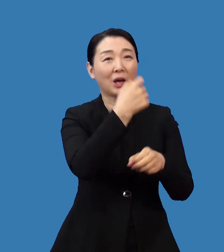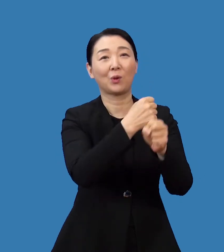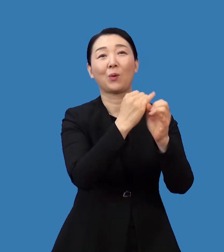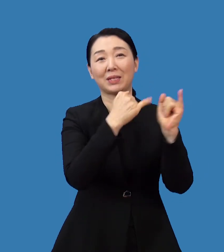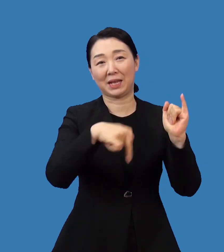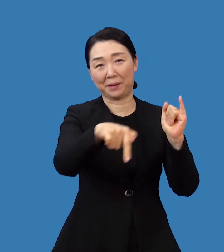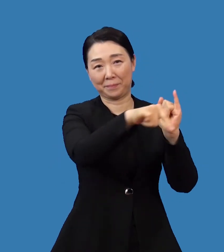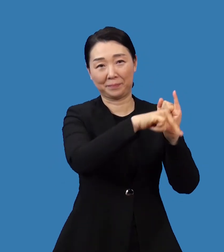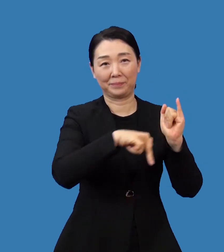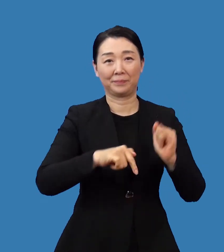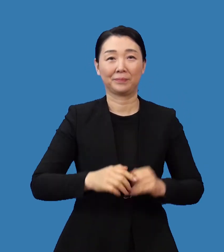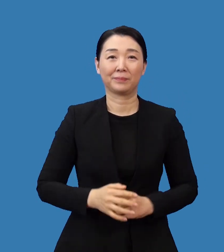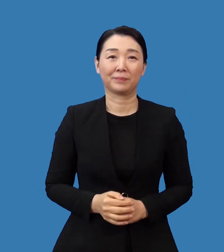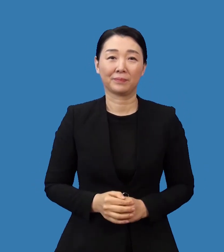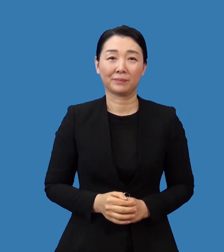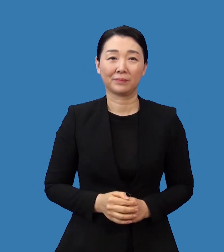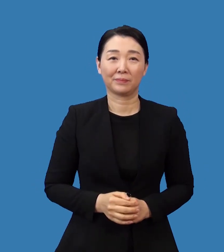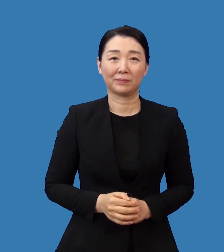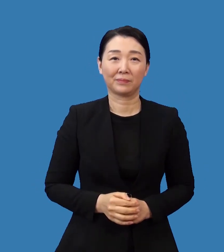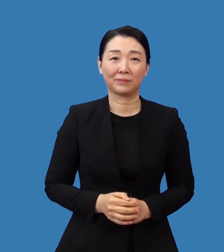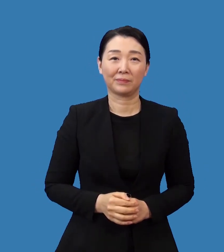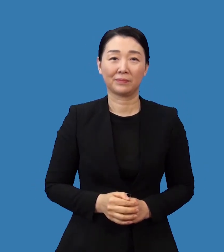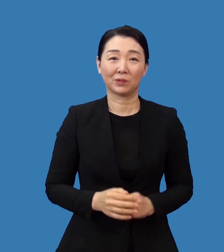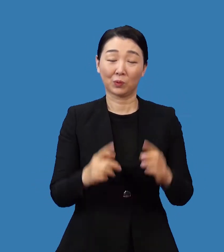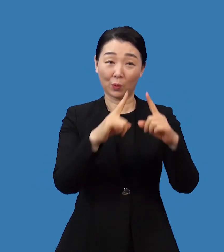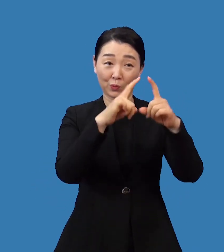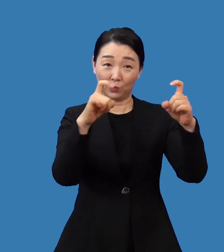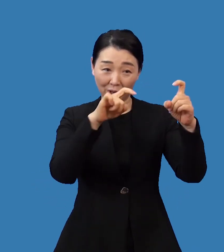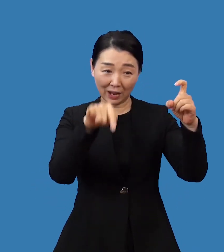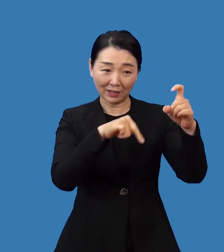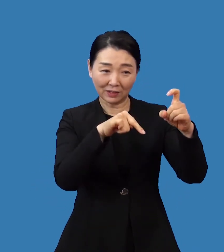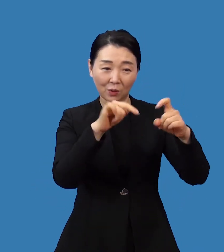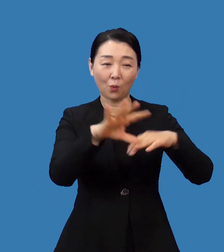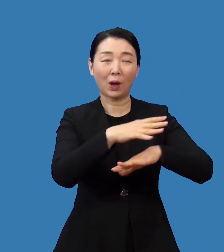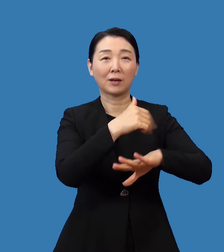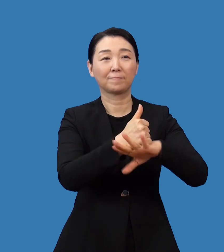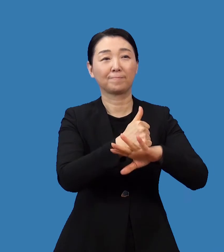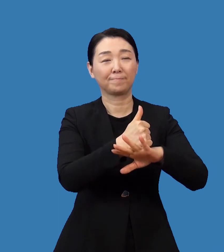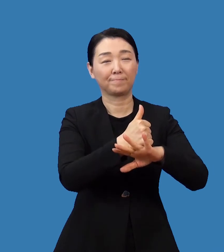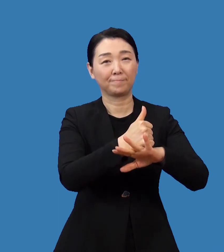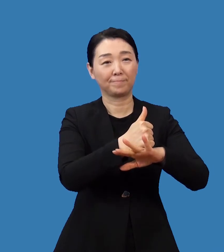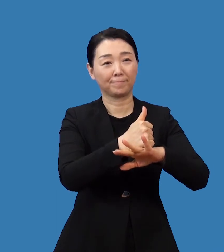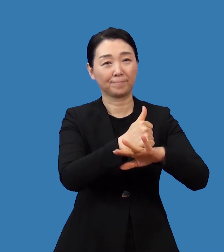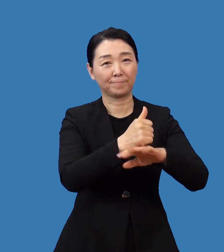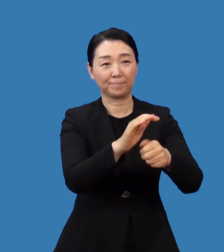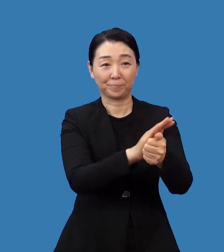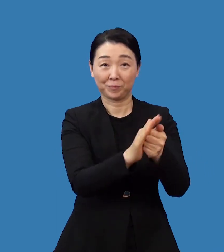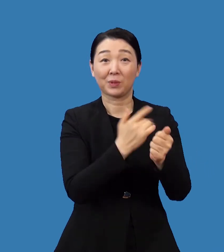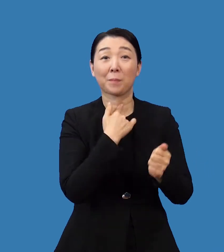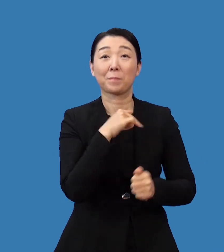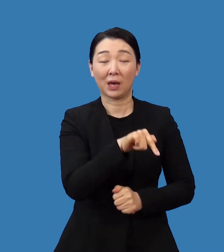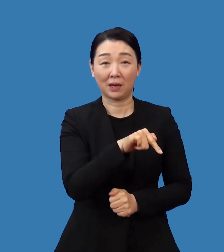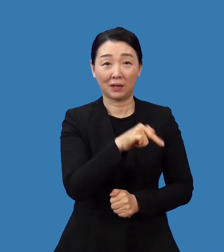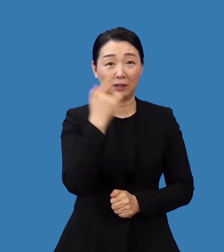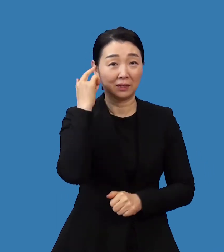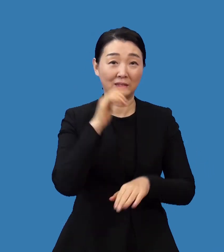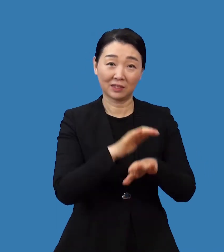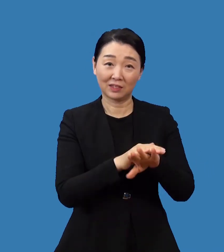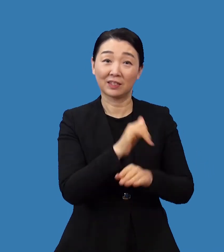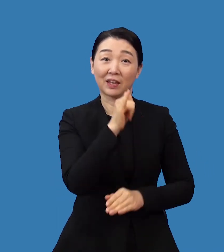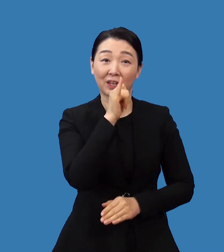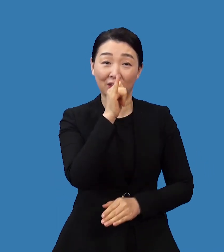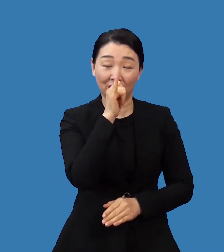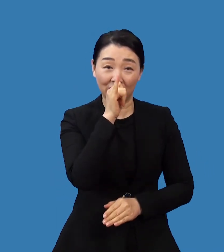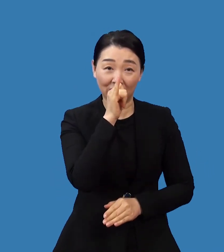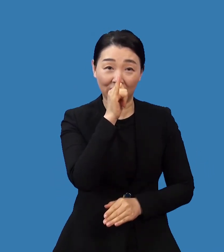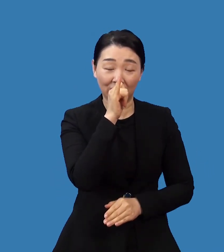할 수가 있고, 이들은 궁궐에서 왕을 보좌하기도 했습니다. 그들은 지혜로운